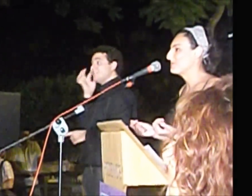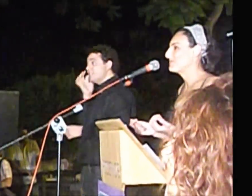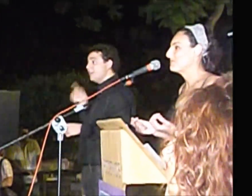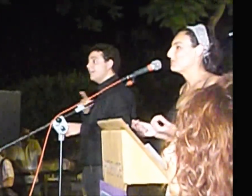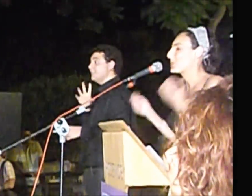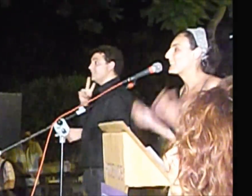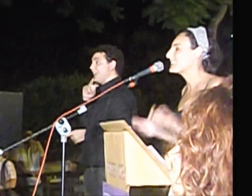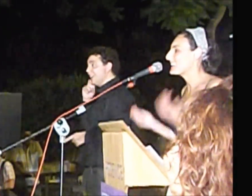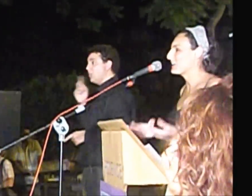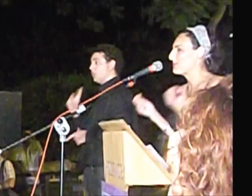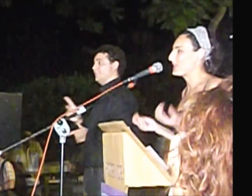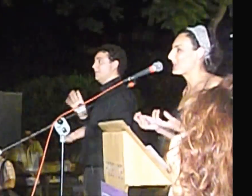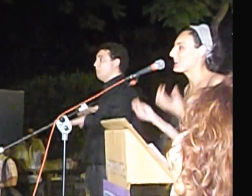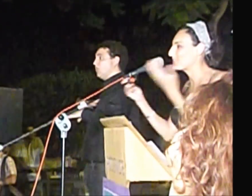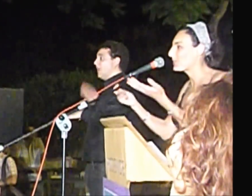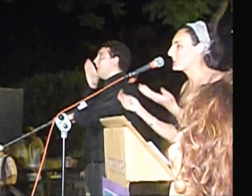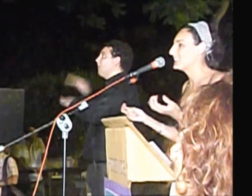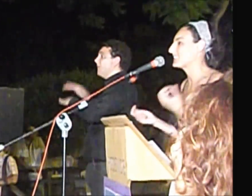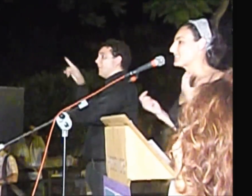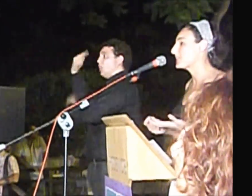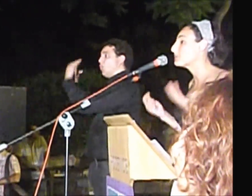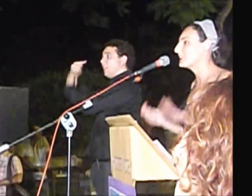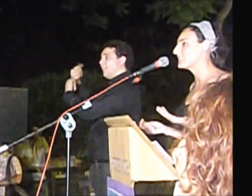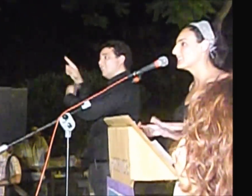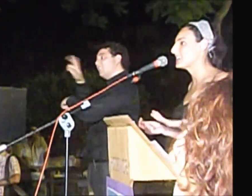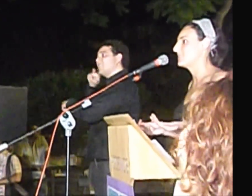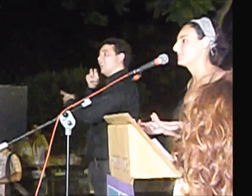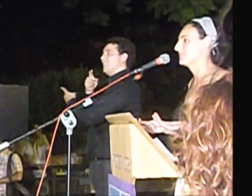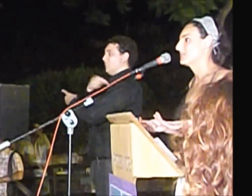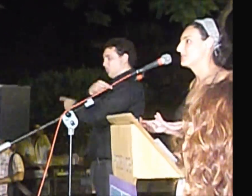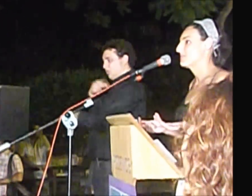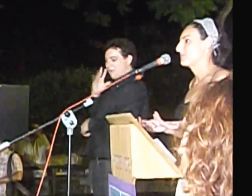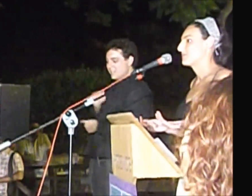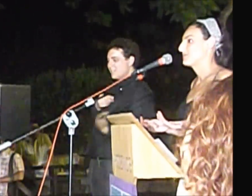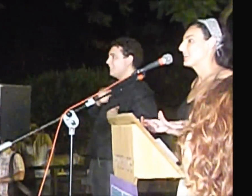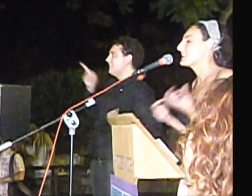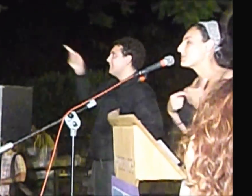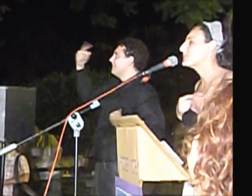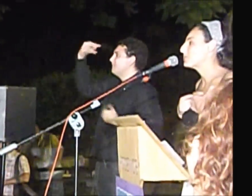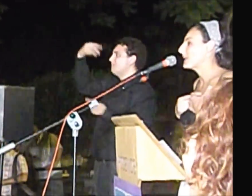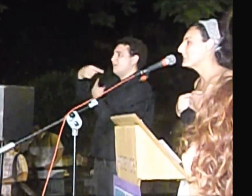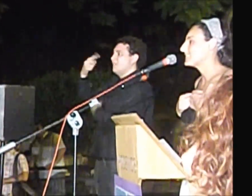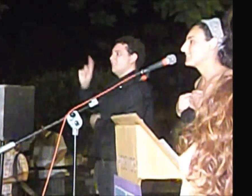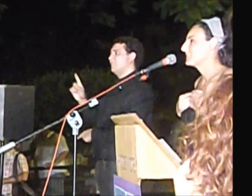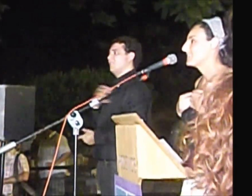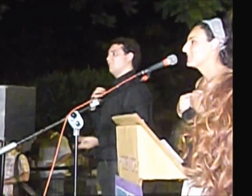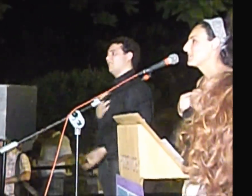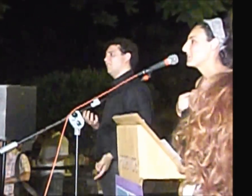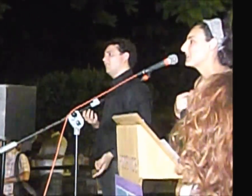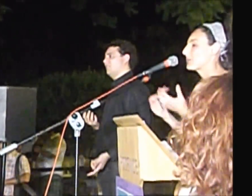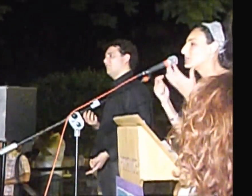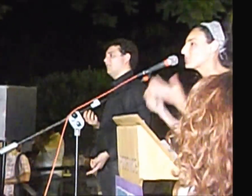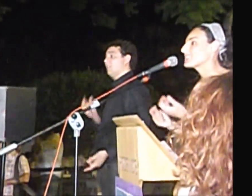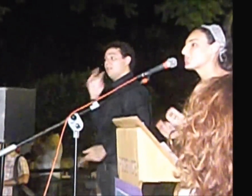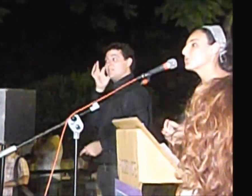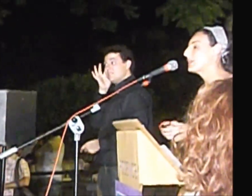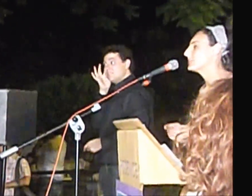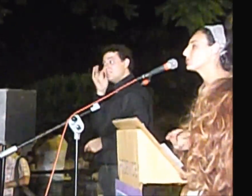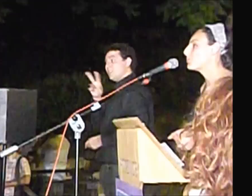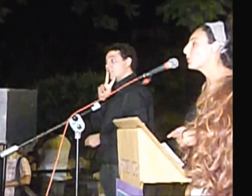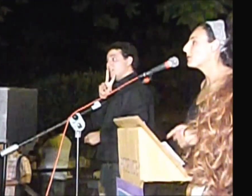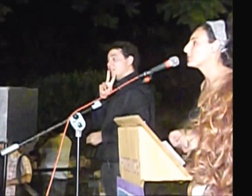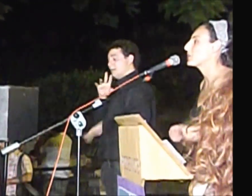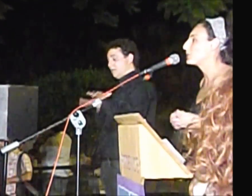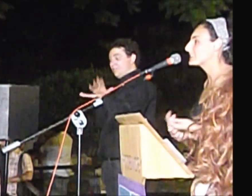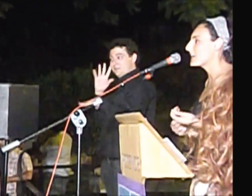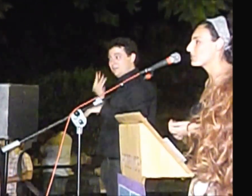israelí. ¿Por qué tiene que obedecer las órdenes? Esta señora es palestina. Ella vive en su país. La cuestión es que